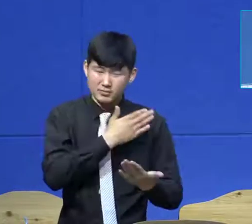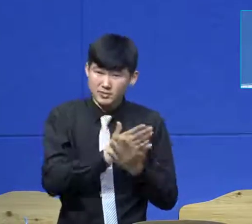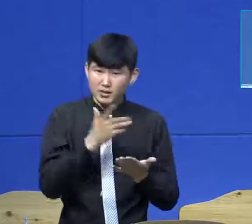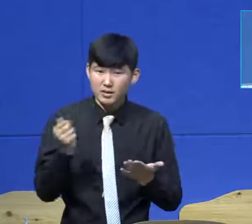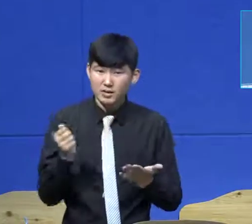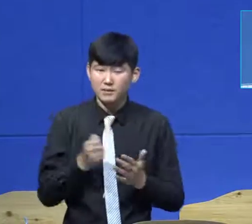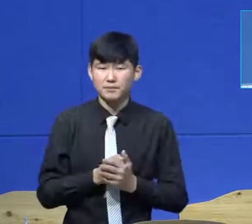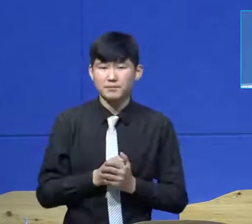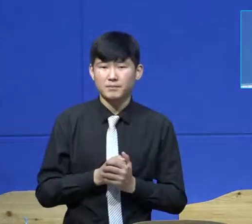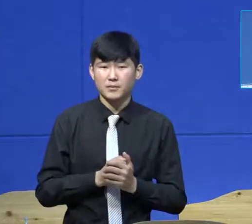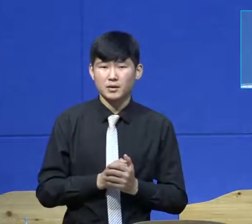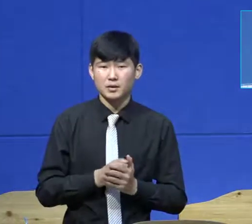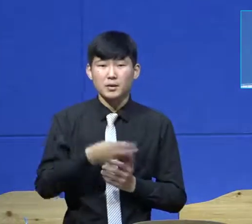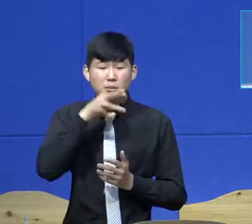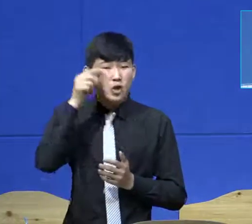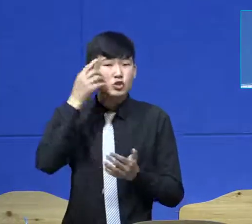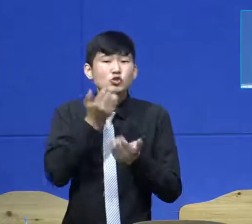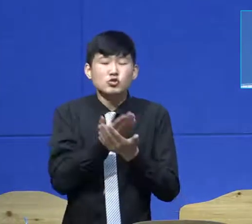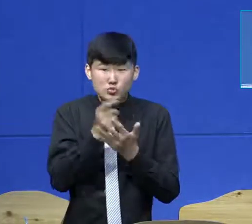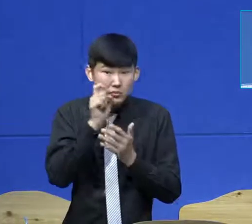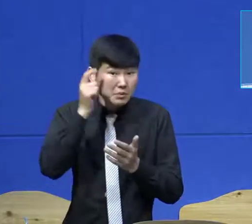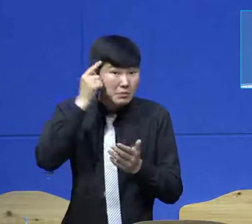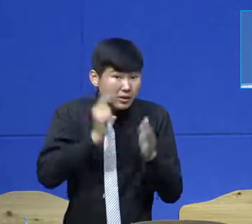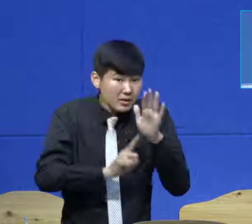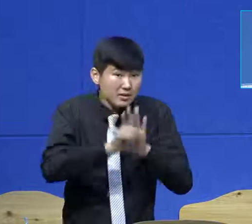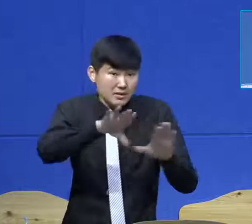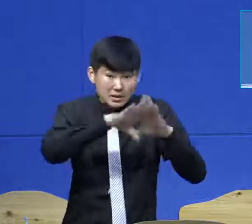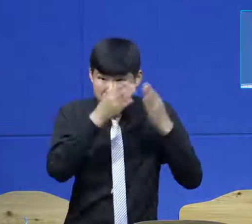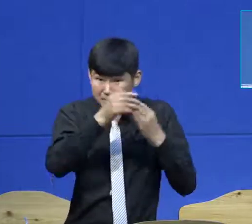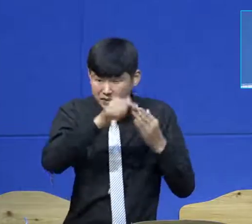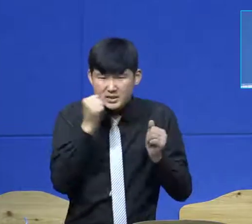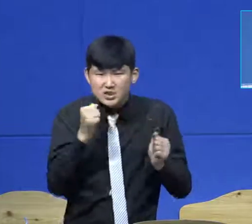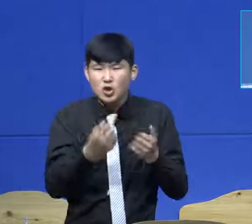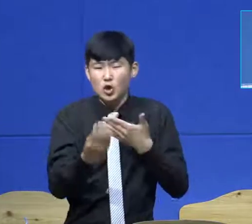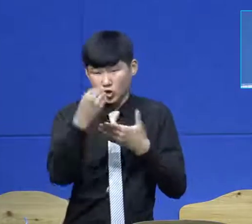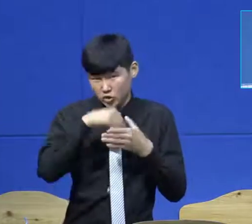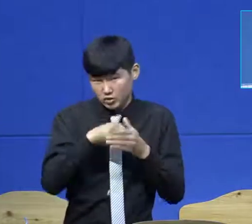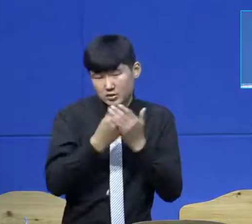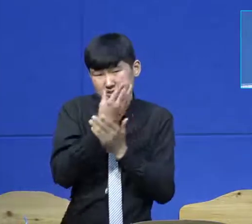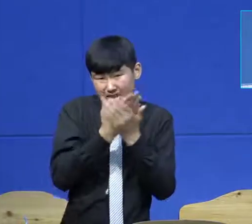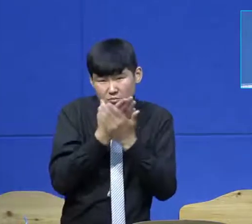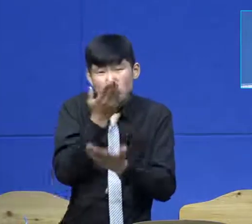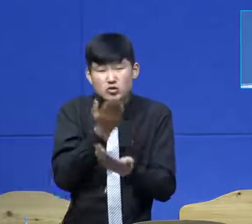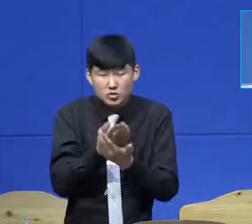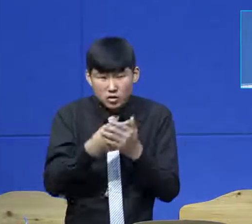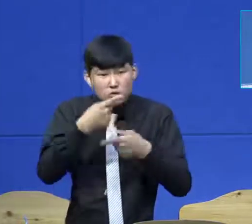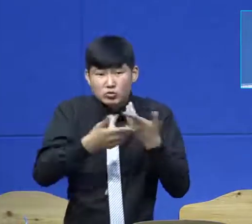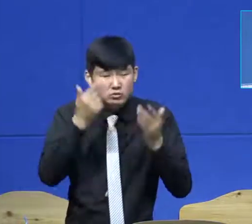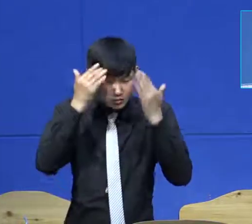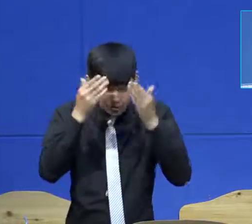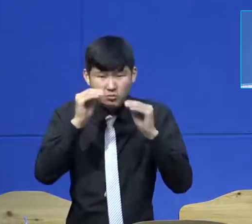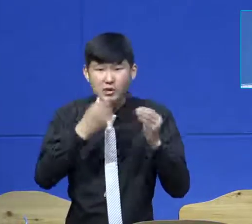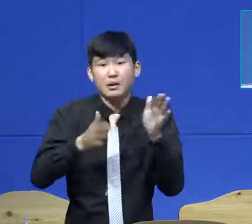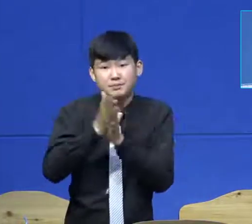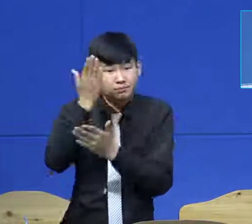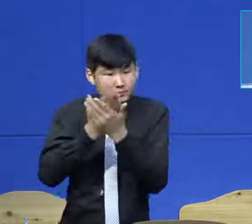Тэрийг тэгж ойлгоосаа гэж хүсмээр байна. Маргаашнаас харин эхлэх библийн семинарт идэвхтэй оролцож залбирвал үнэхээр талархах болно.